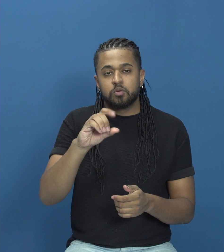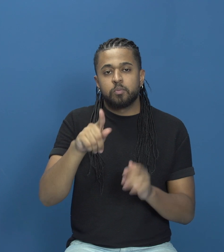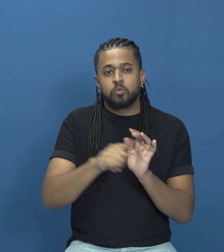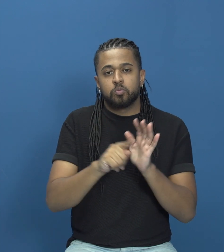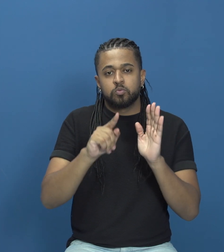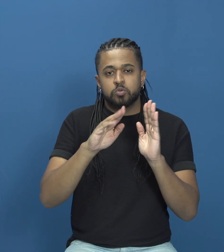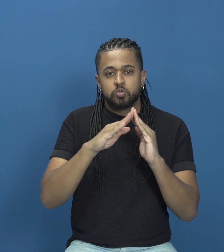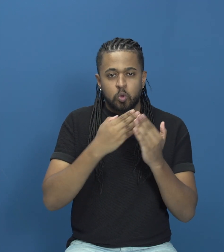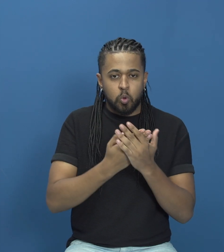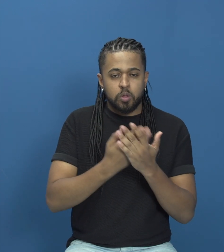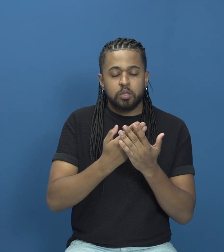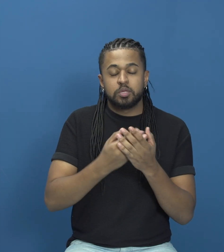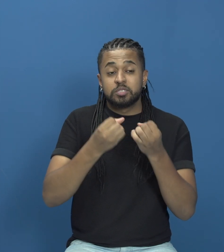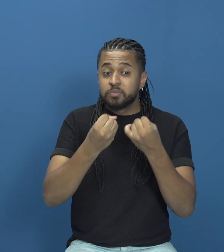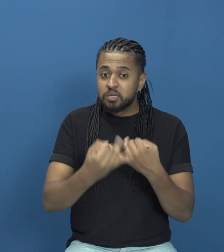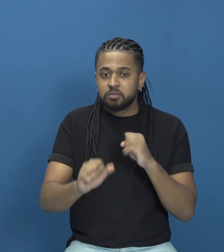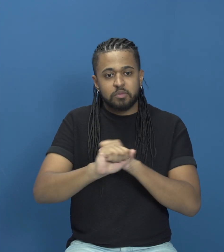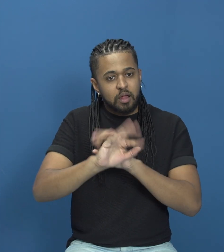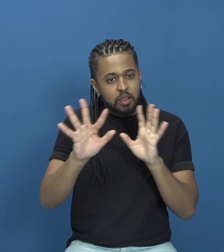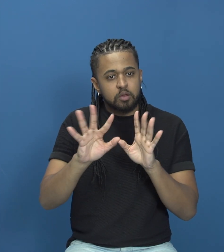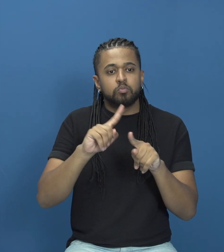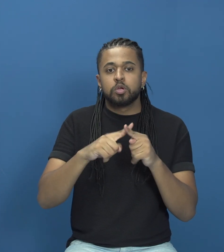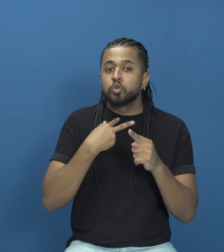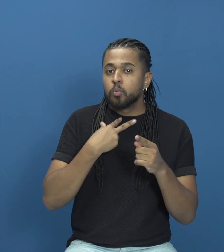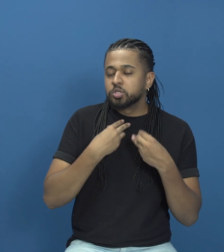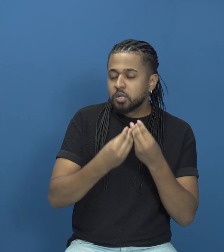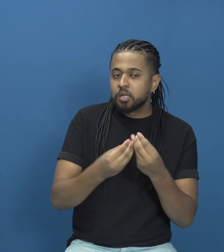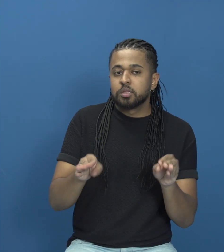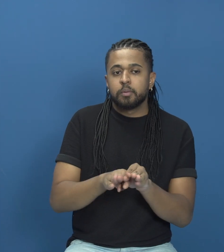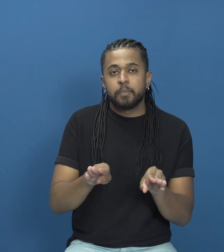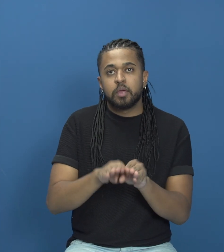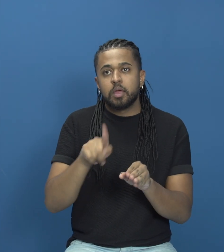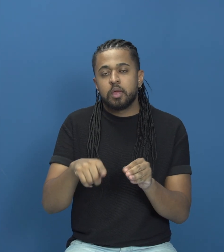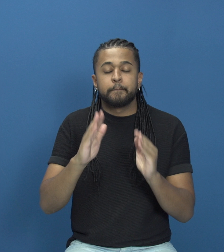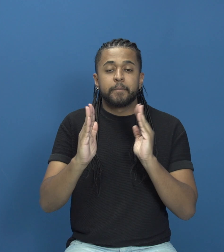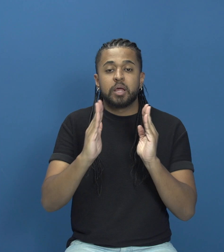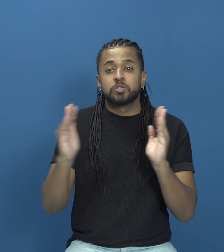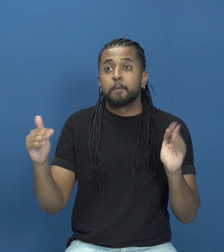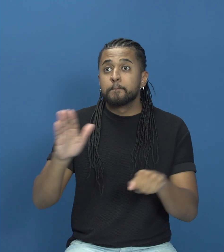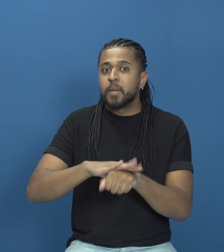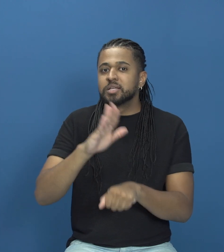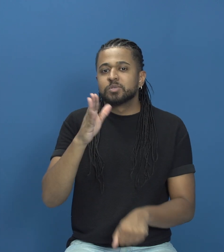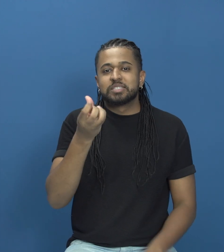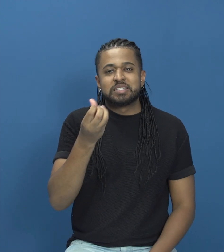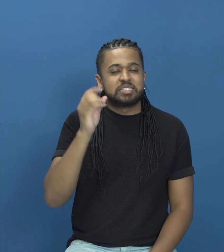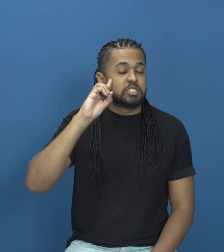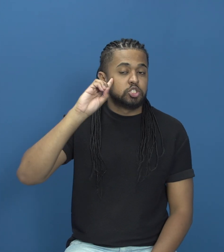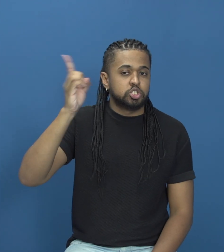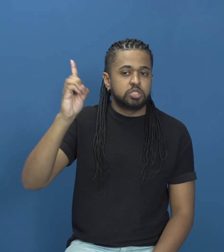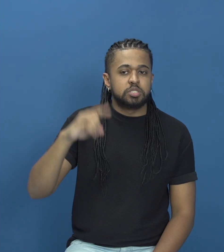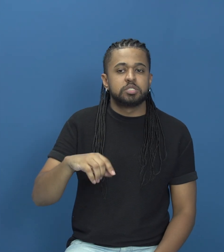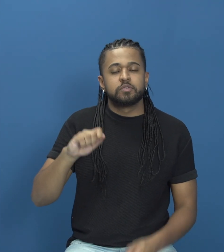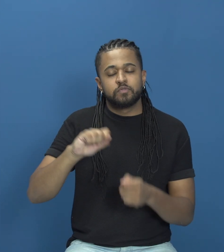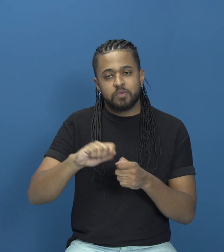de ensino, atestando essa condição, caso em que será concedido o prazo máximo de 60 dias